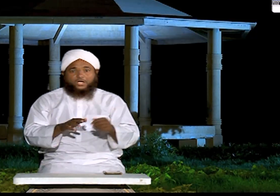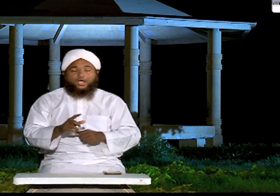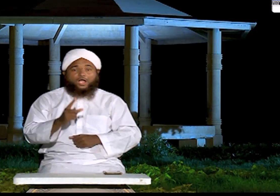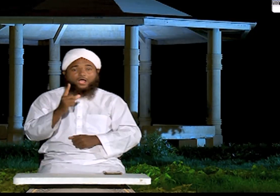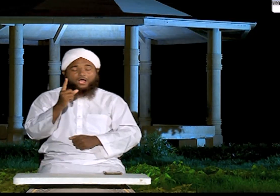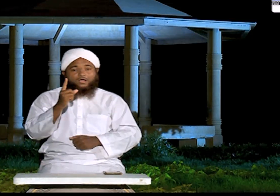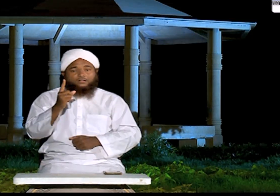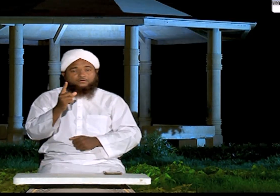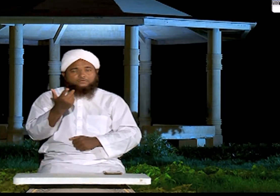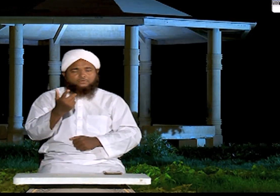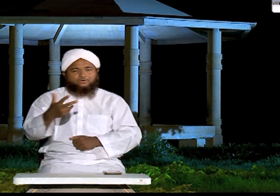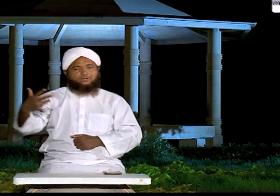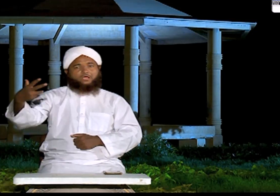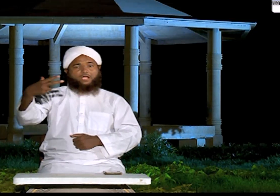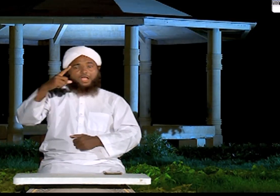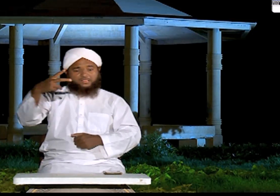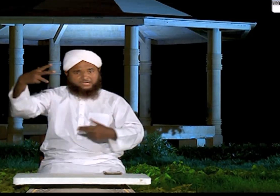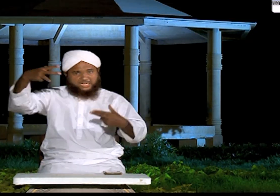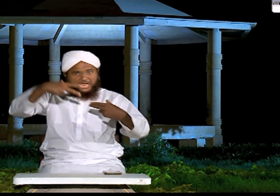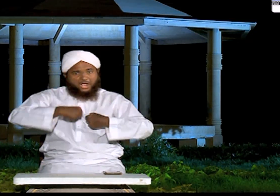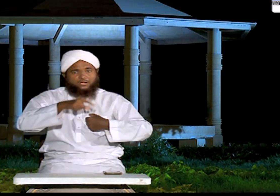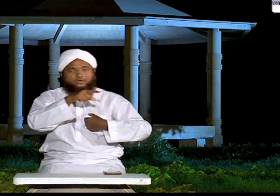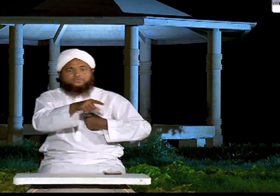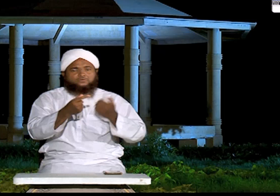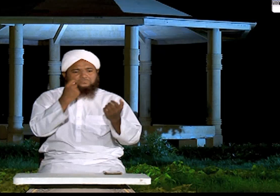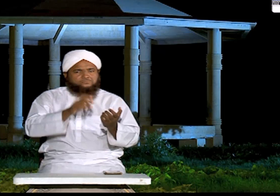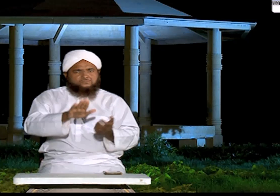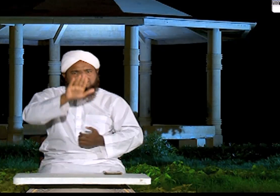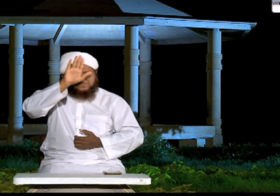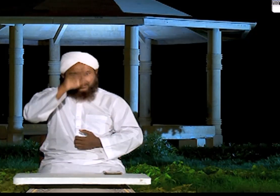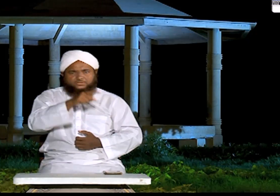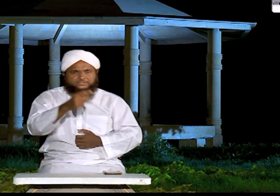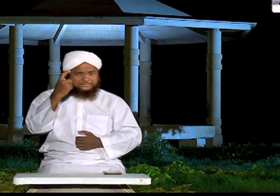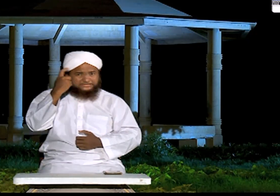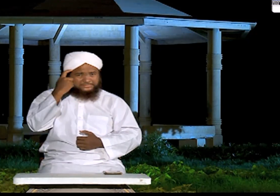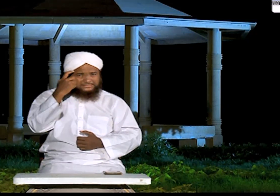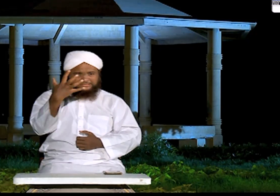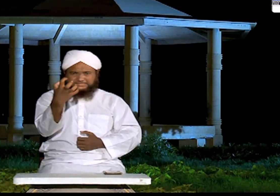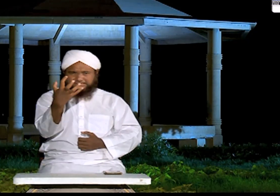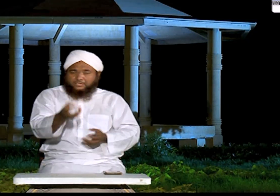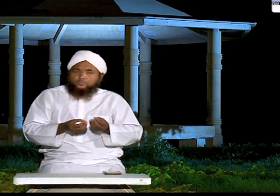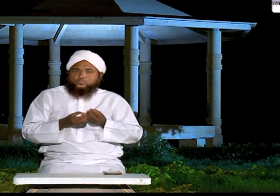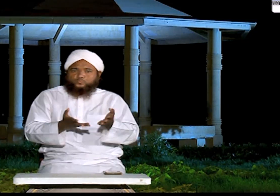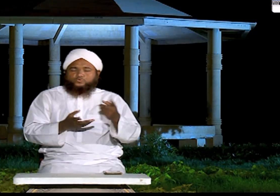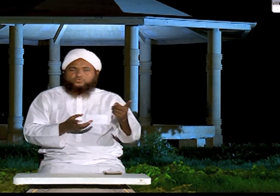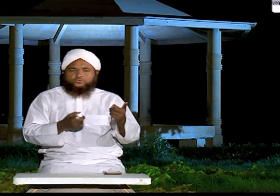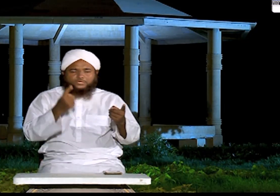کرنا یہ ہوا کہ یہ خیال آتے ہی طبع کے سر میں شدید درد شروع ہو گیا اور اس کی آنکھ